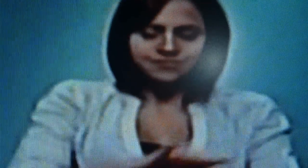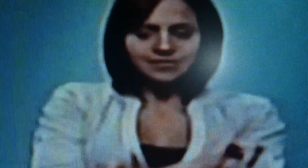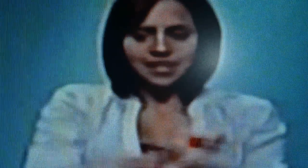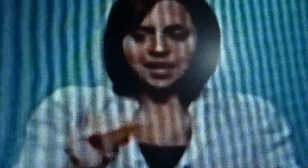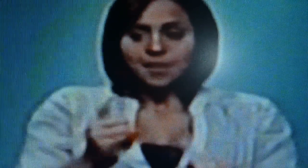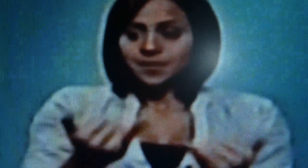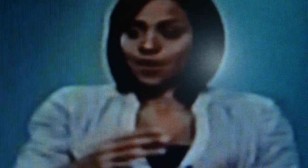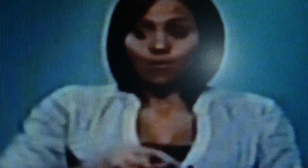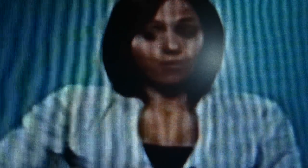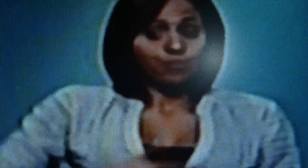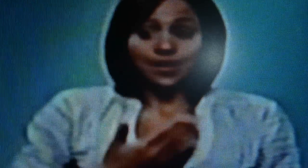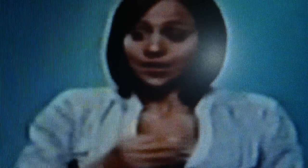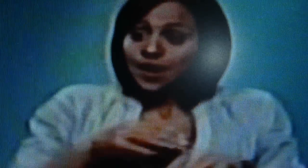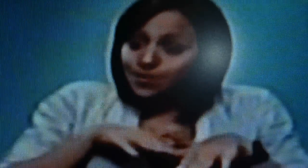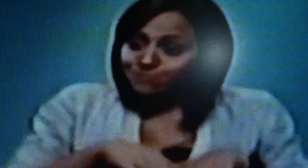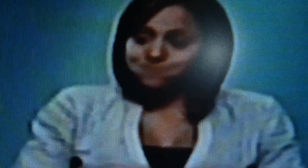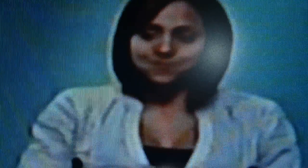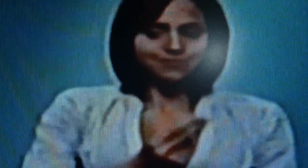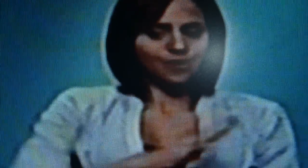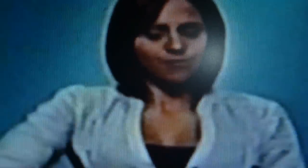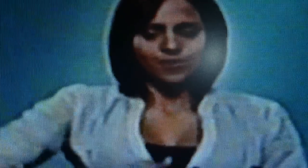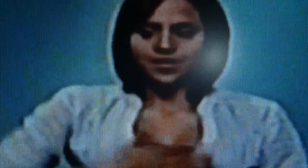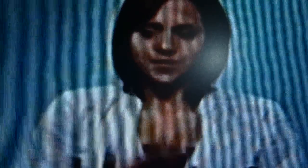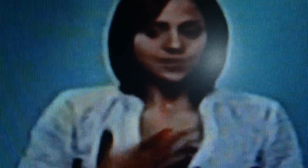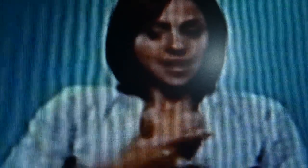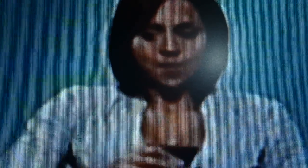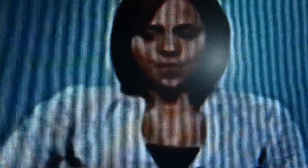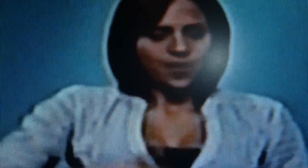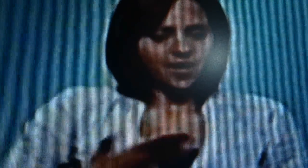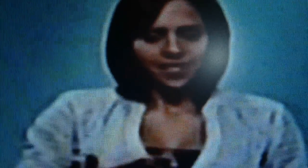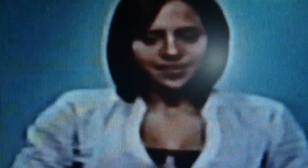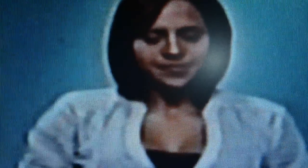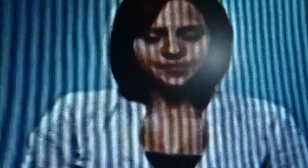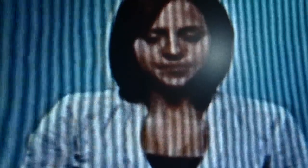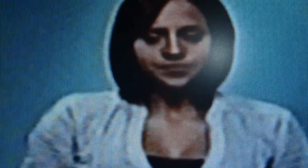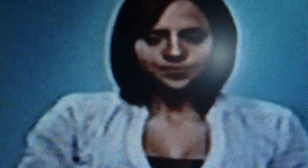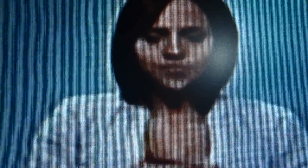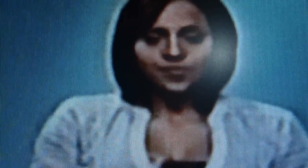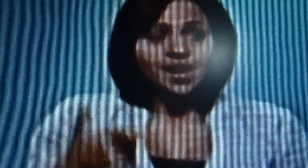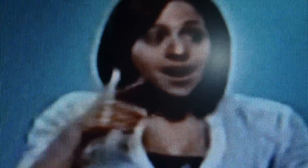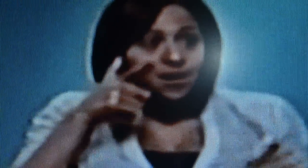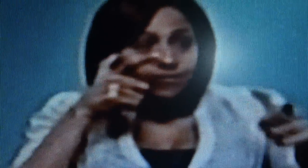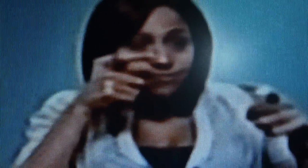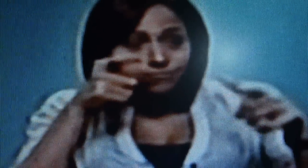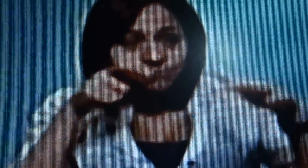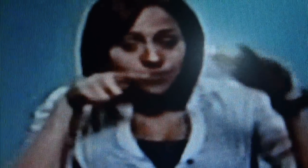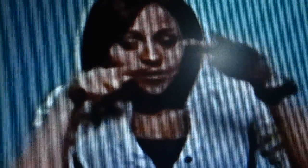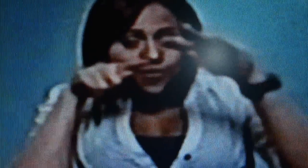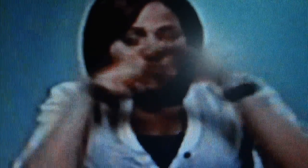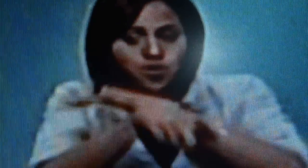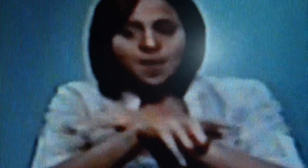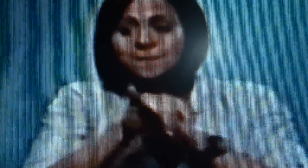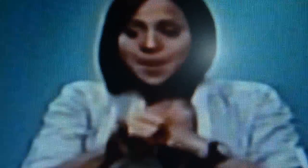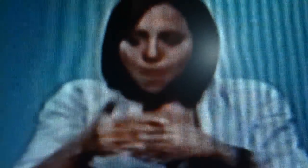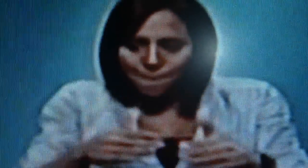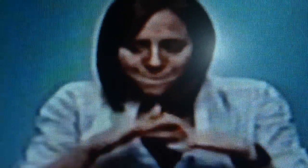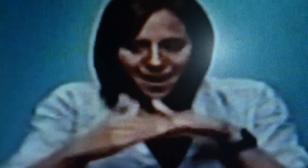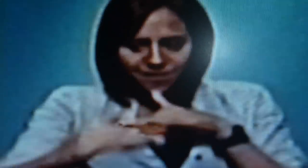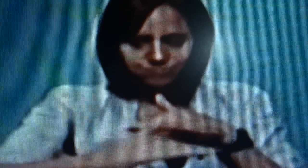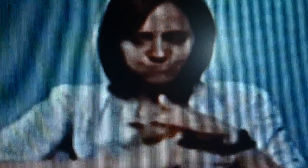ya no podemos tirarlo al piso. Ya no podemos tirarlo al piso porque esa bala entró a más de ahí del piso. Impactó